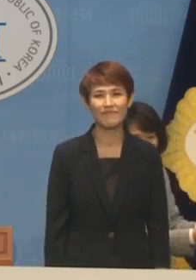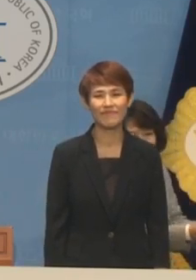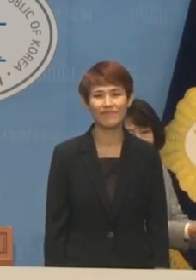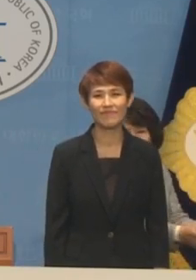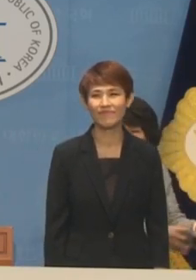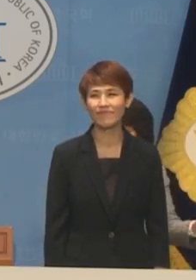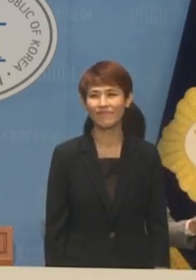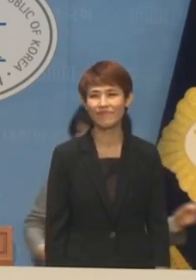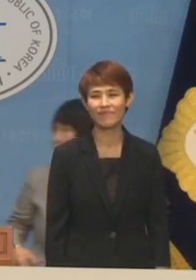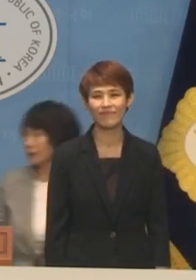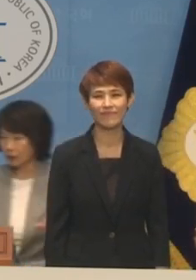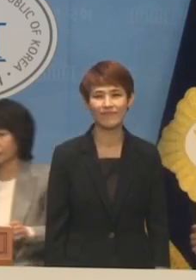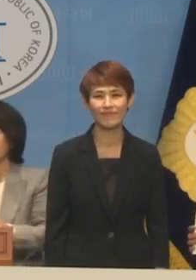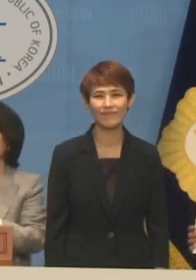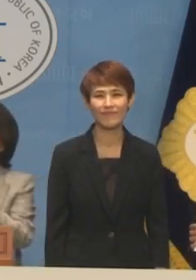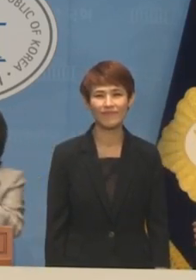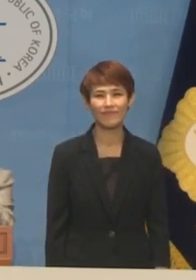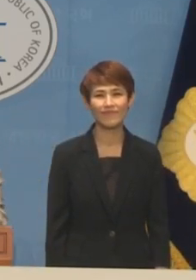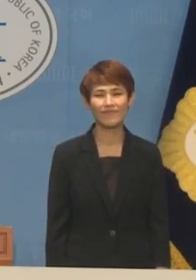16일.